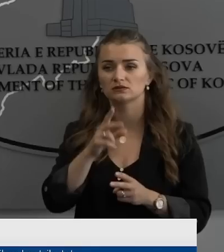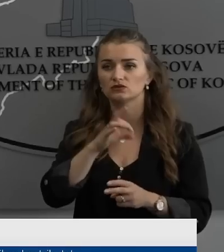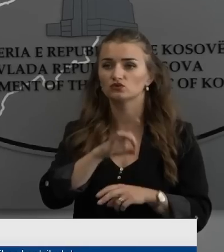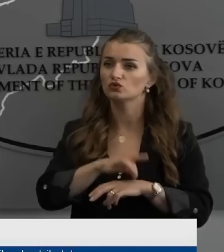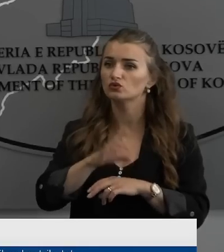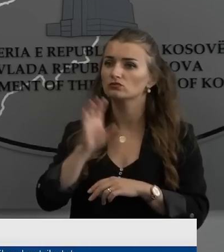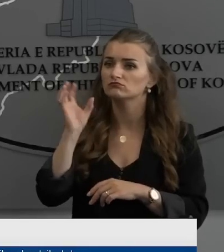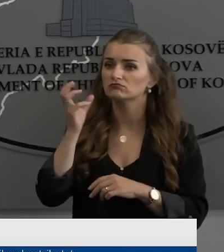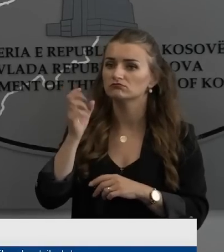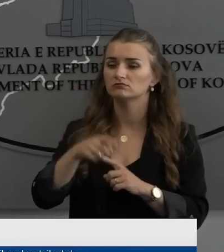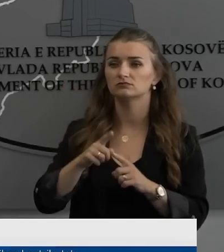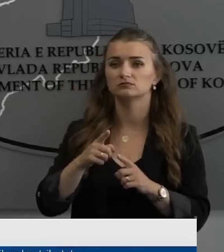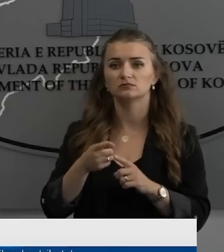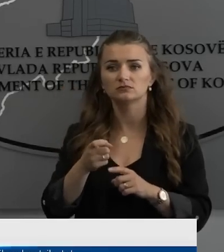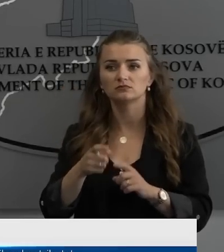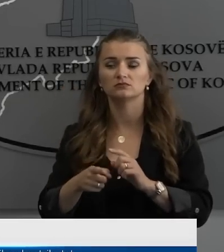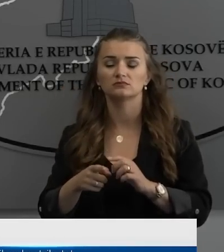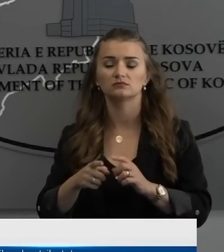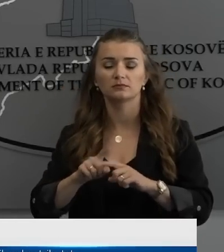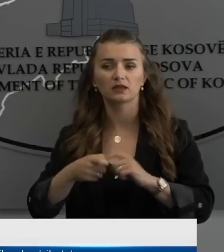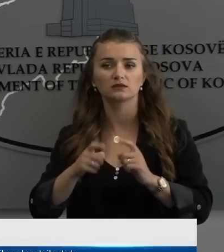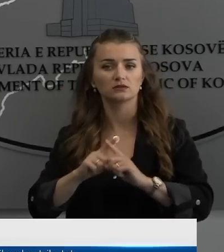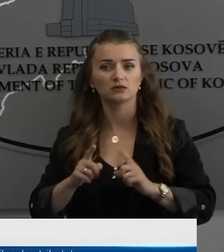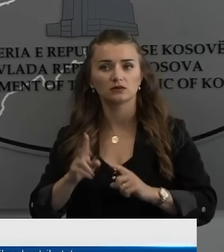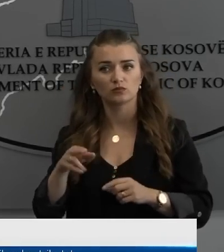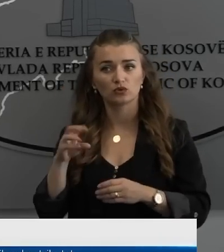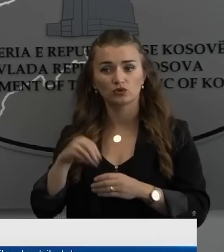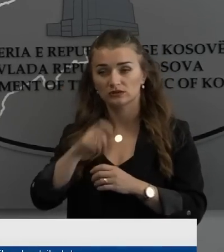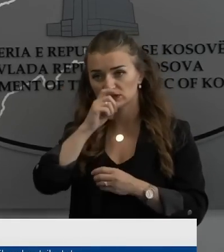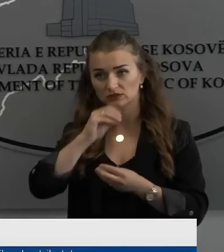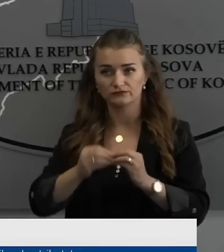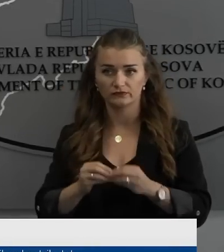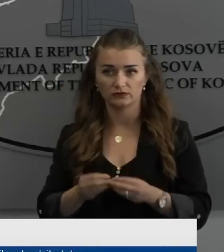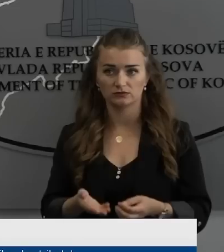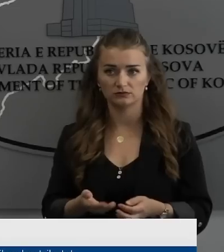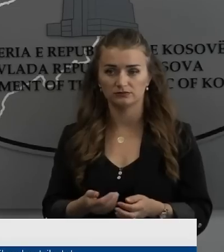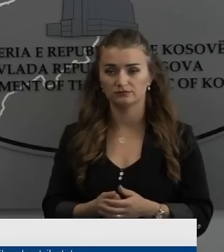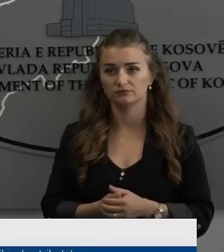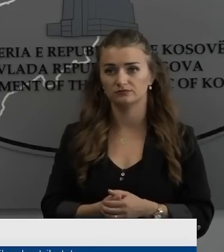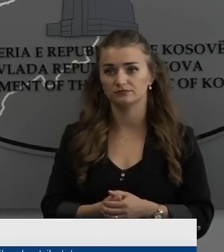Andaj, sot kam një takim ku do të shtrohet edhe kjo temë dhe